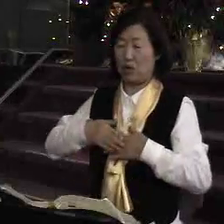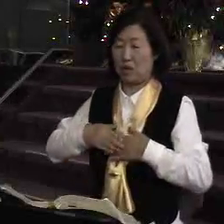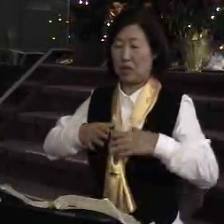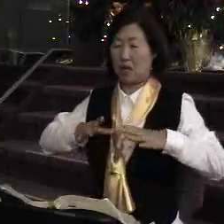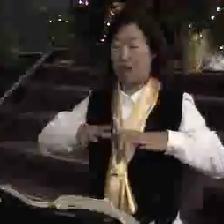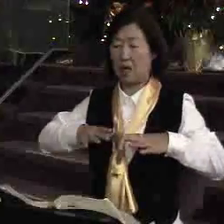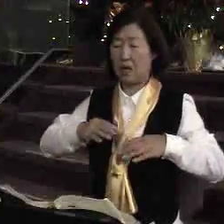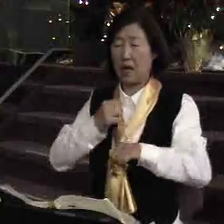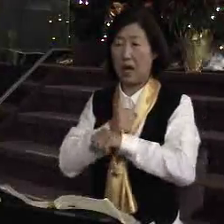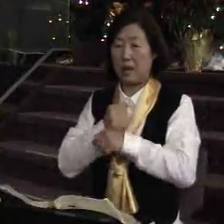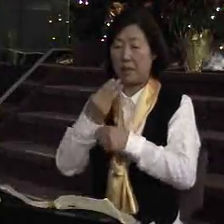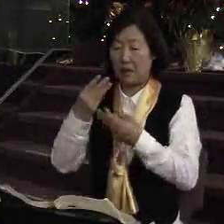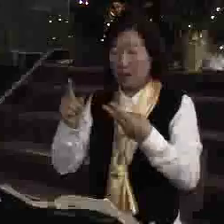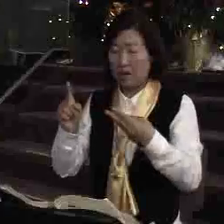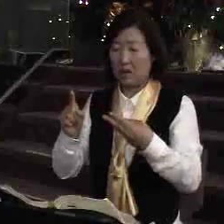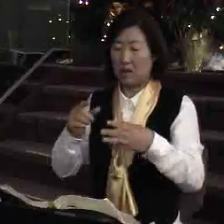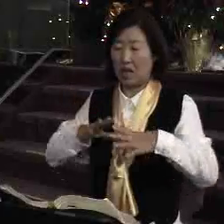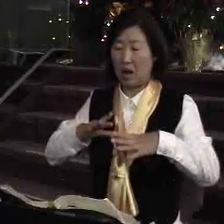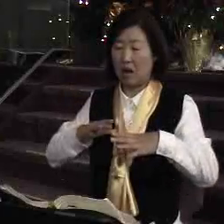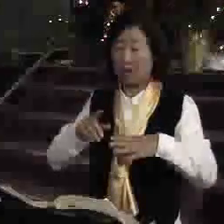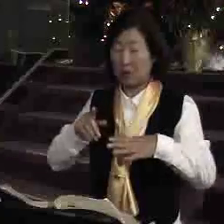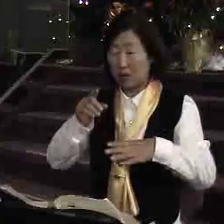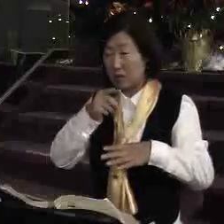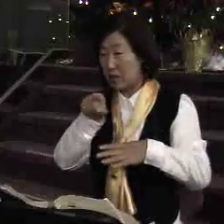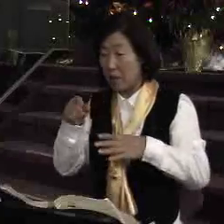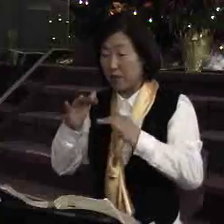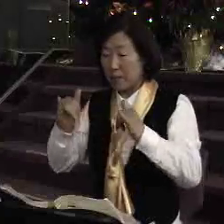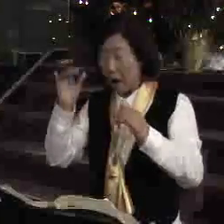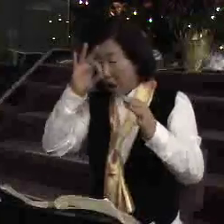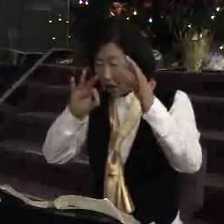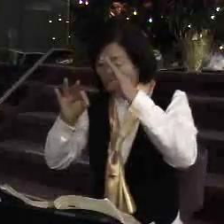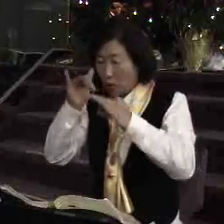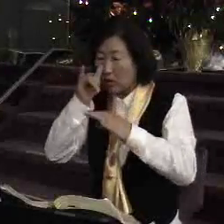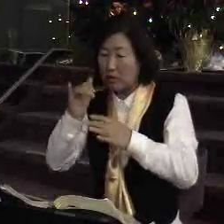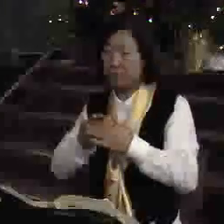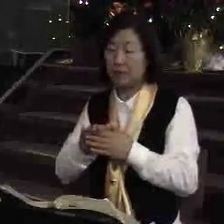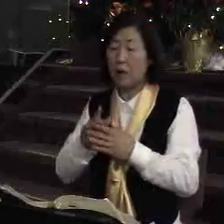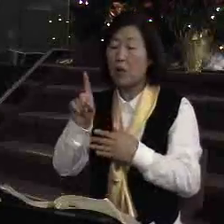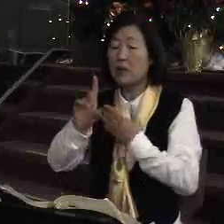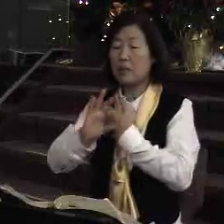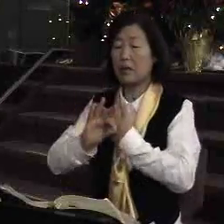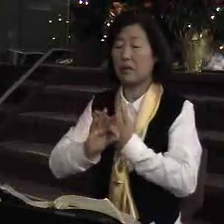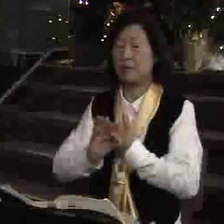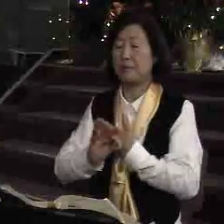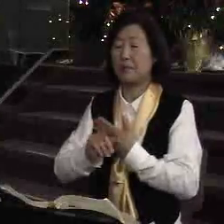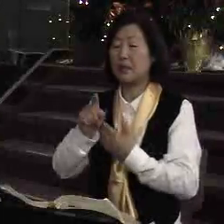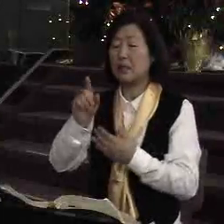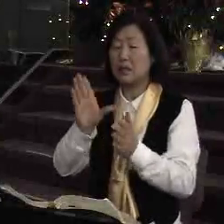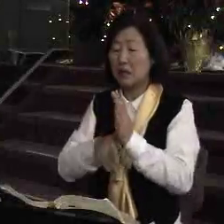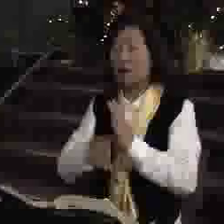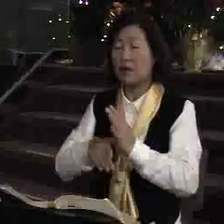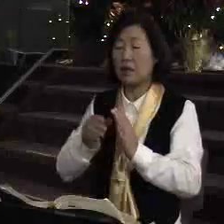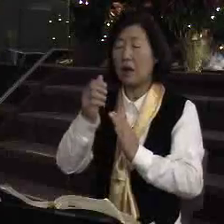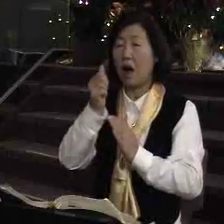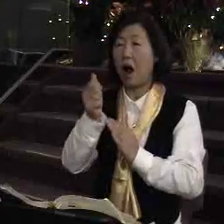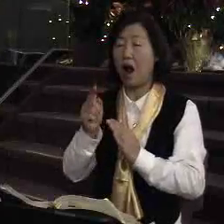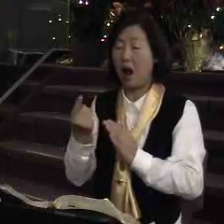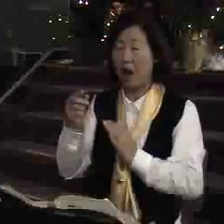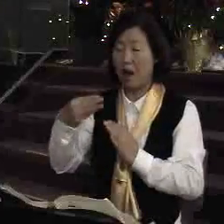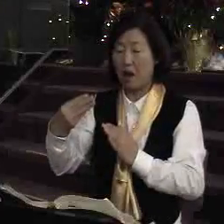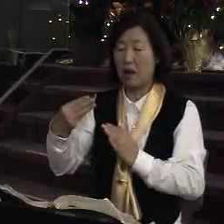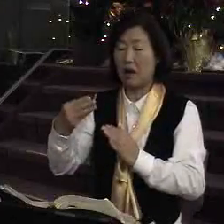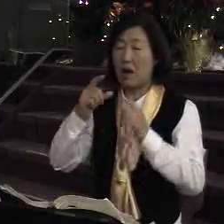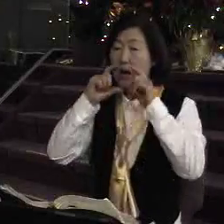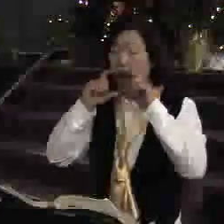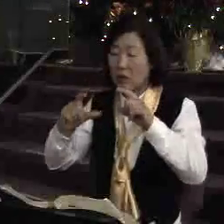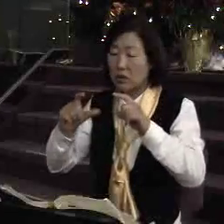함이니라. 자랑할 것을 그들은 찾고 있었다는 것입니다. 그러니까 뭐냐 하면은 그 당시에 할례를 강조하며